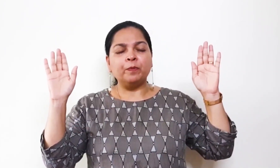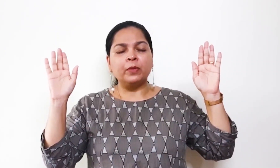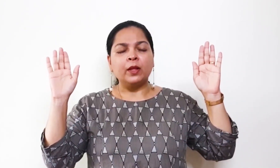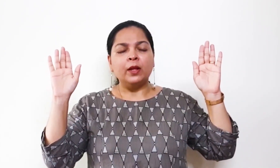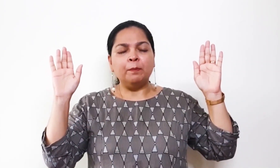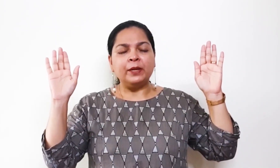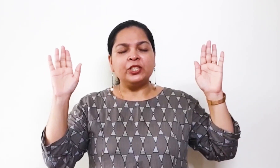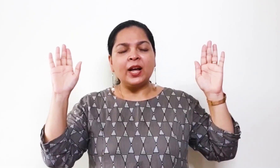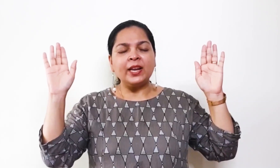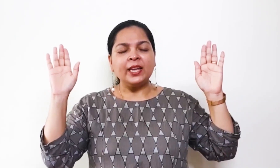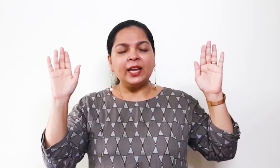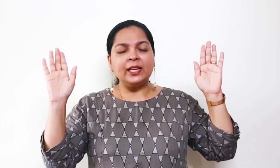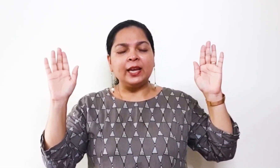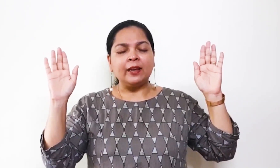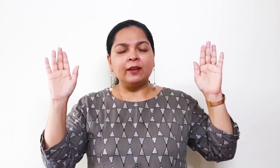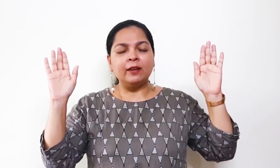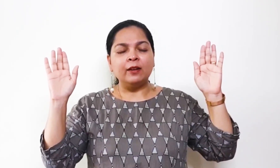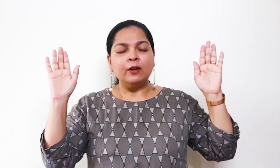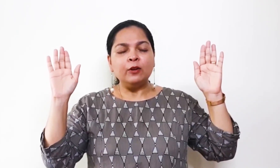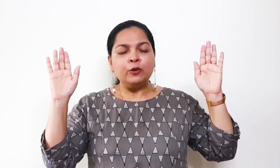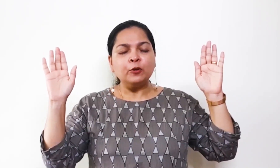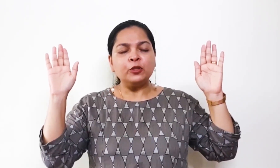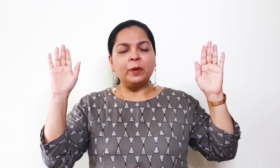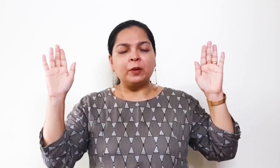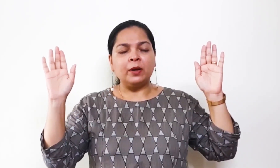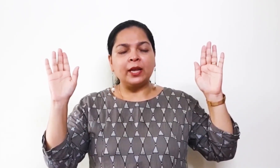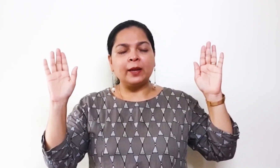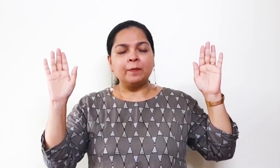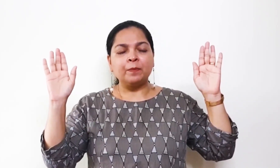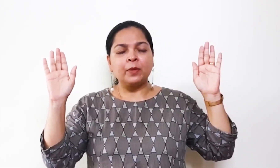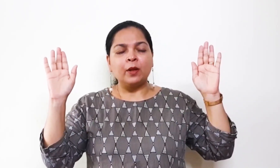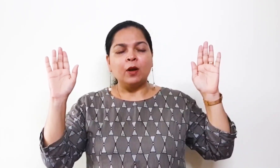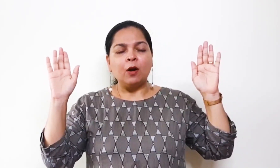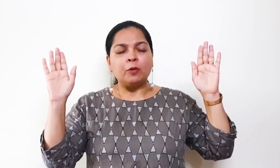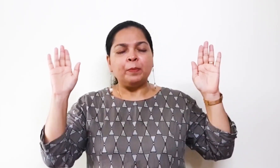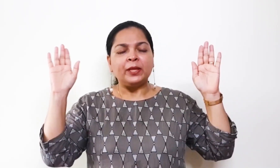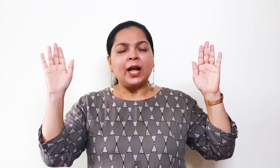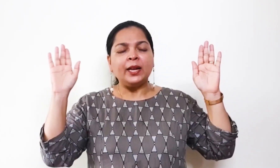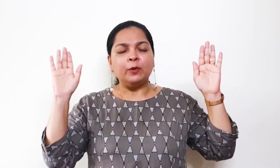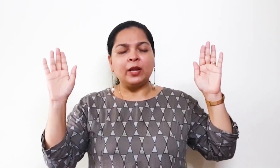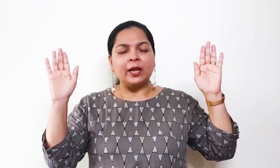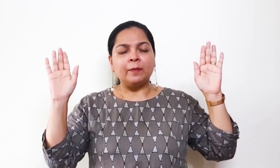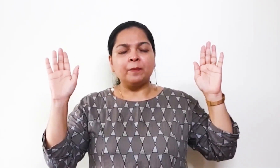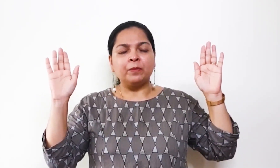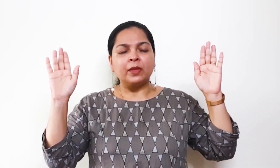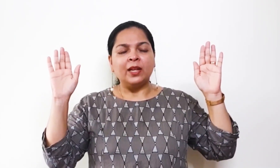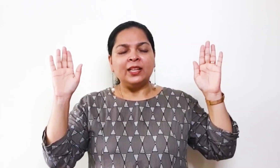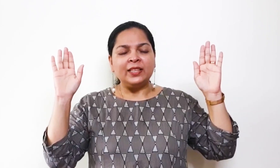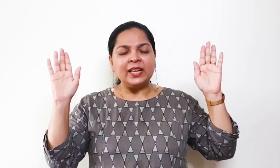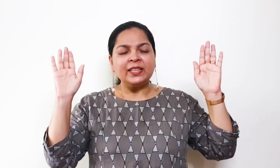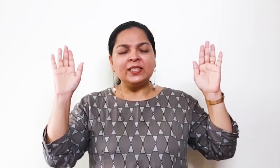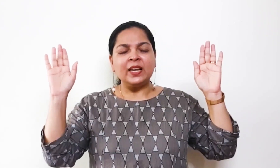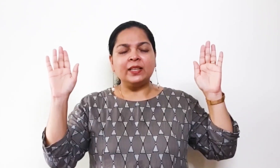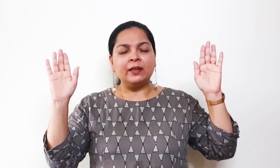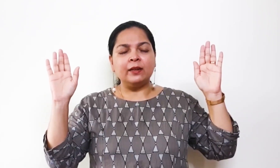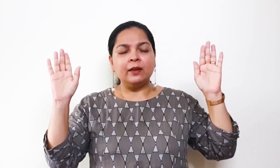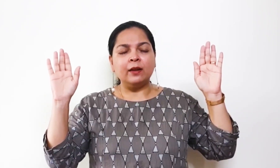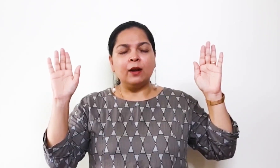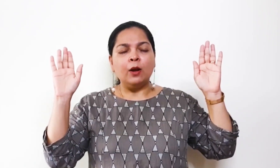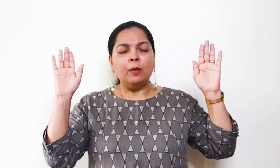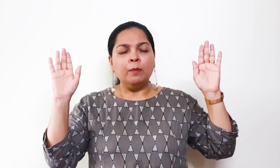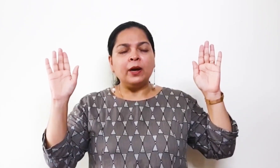को बचाने के लिए क्रूस पर मरे और पिता ने उन्हें तीसरे